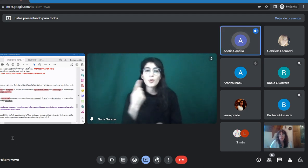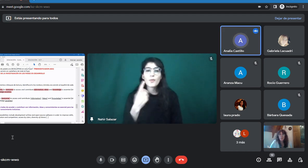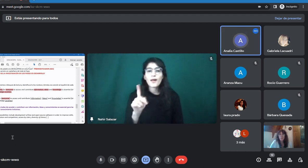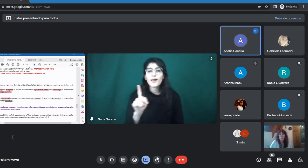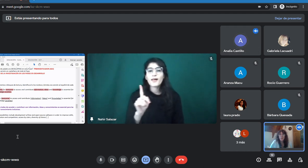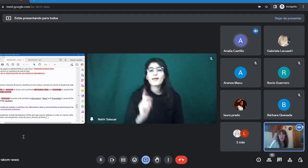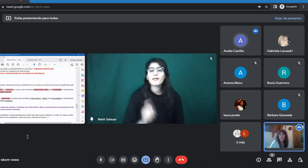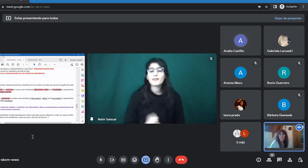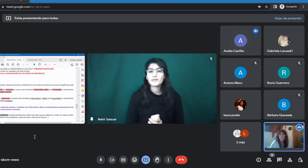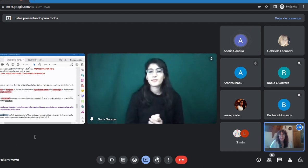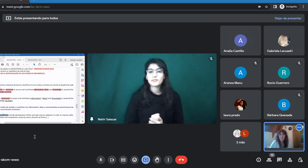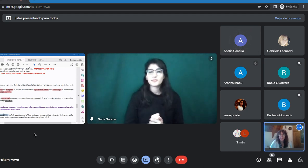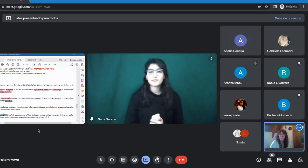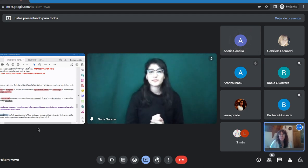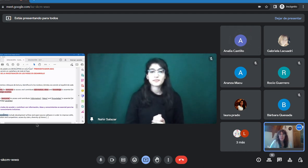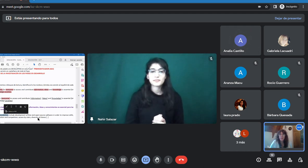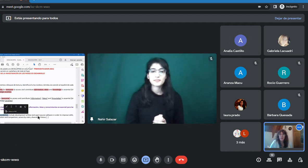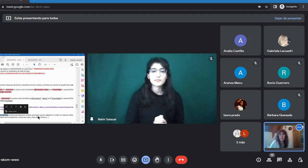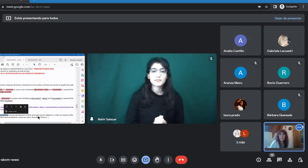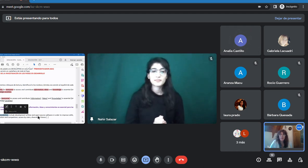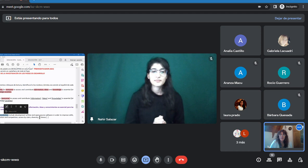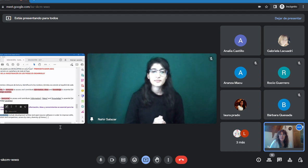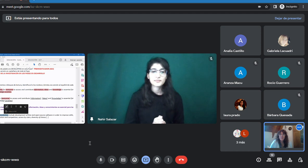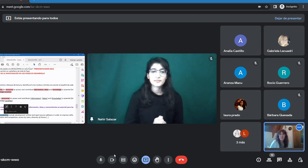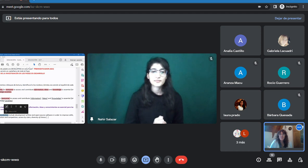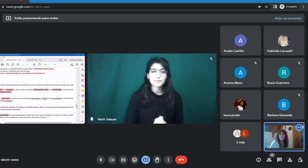possibilities. Muy bien.